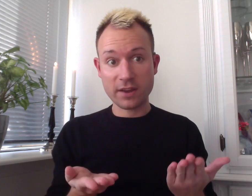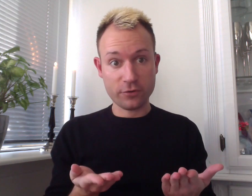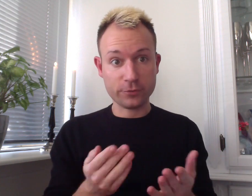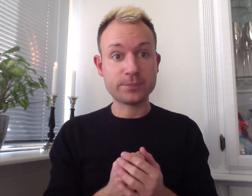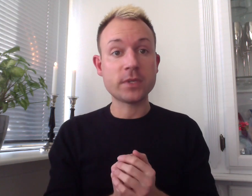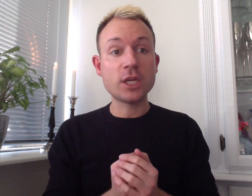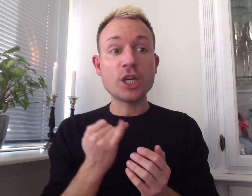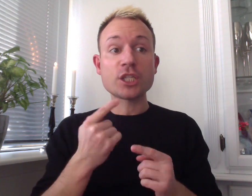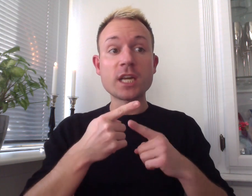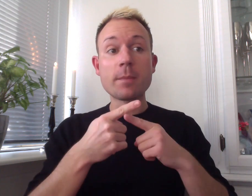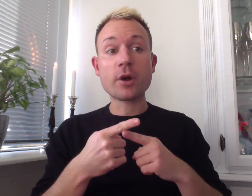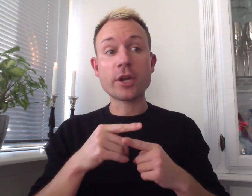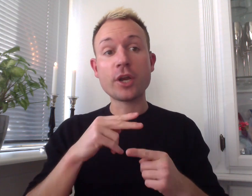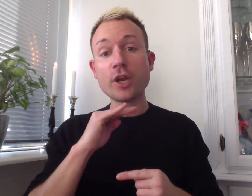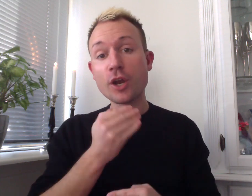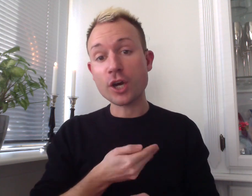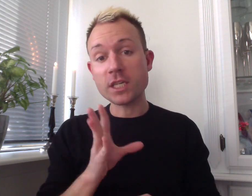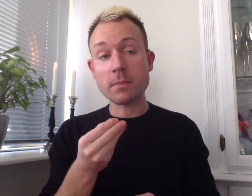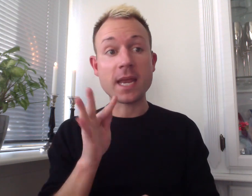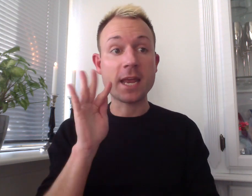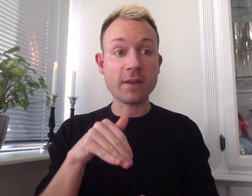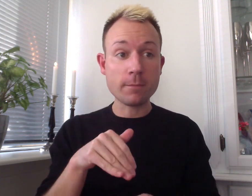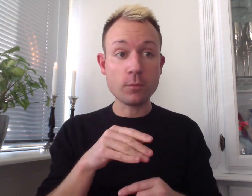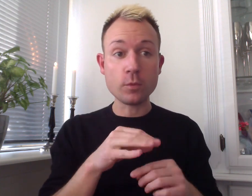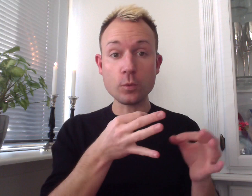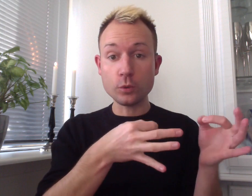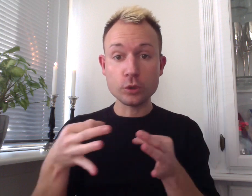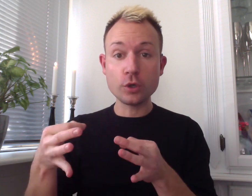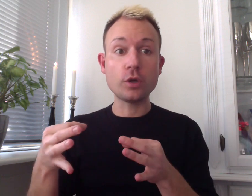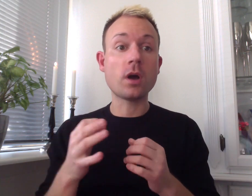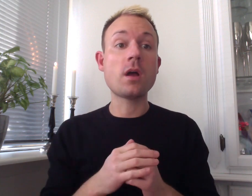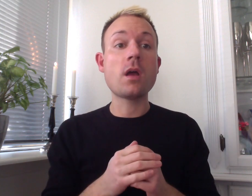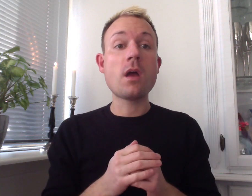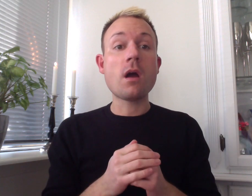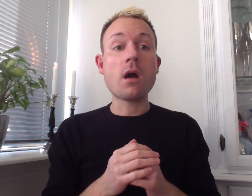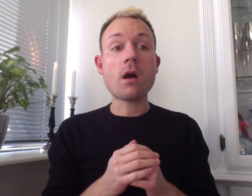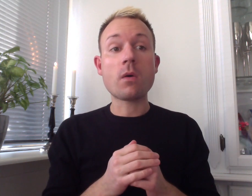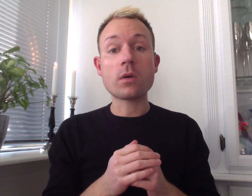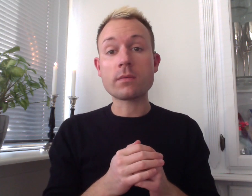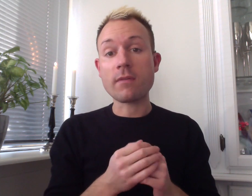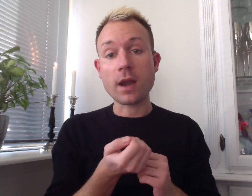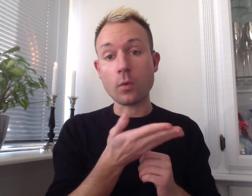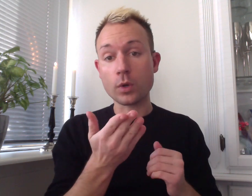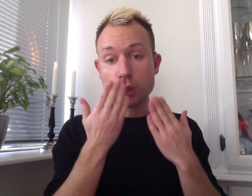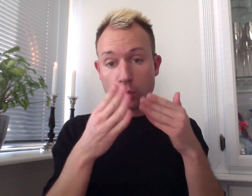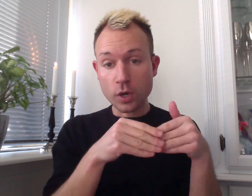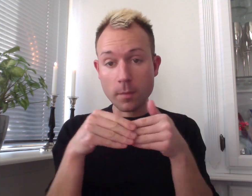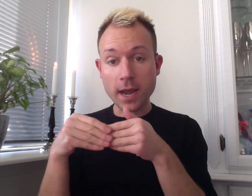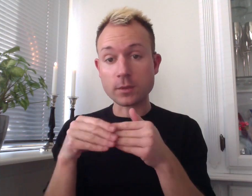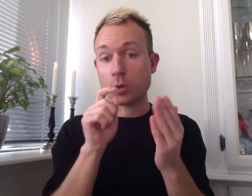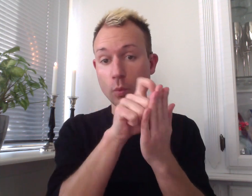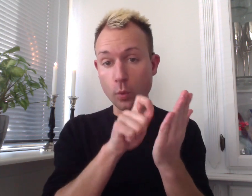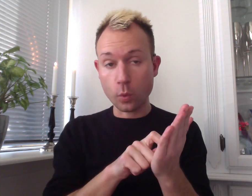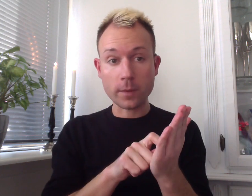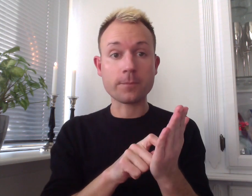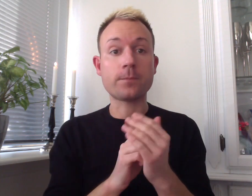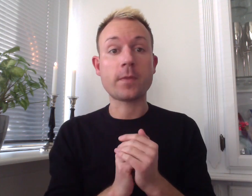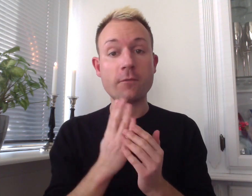ikke få. Så jeg måtte nøjes med FM-udskyer, og der var nogle studiekammerater, som tog noter for